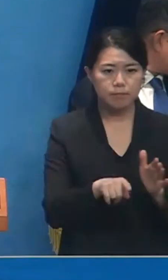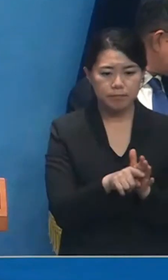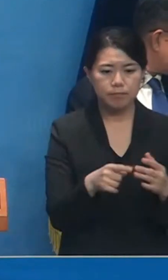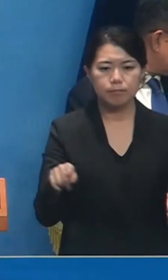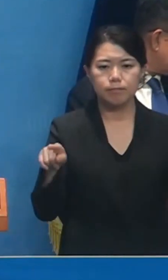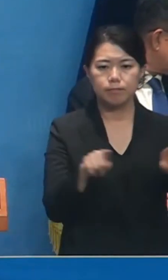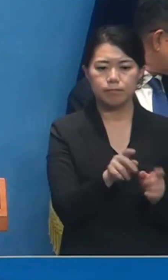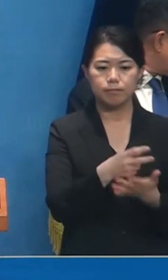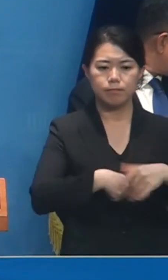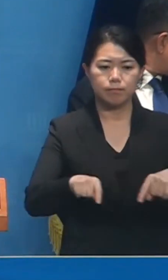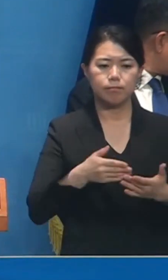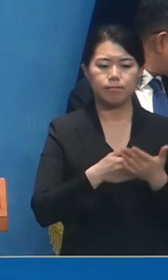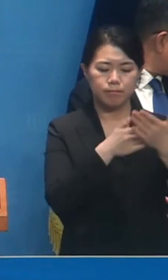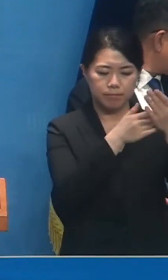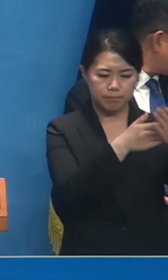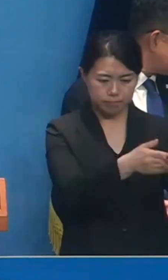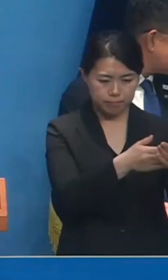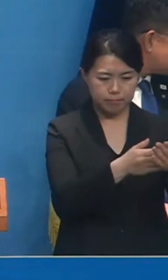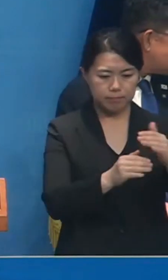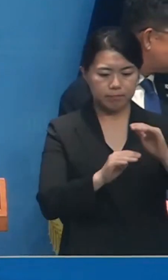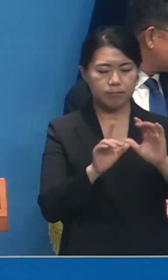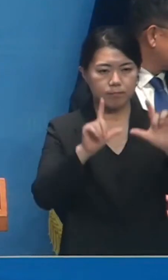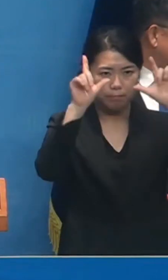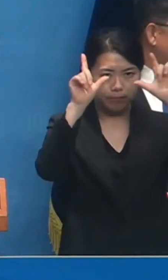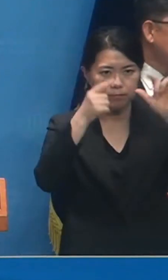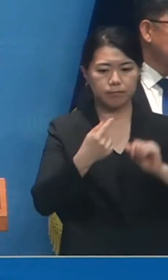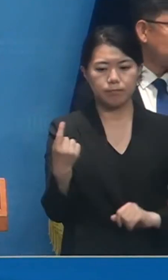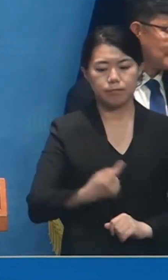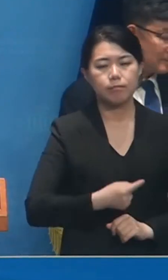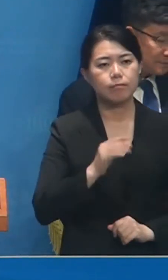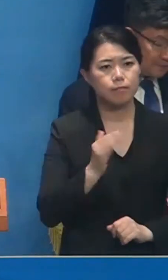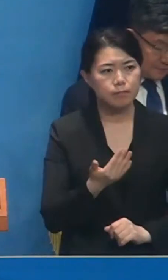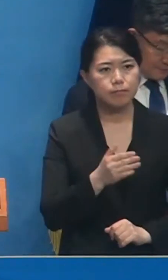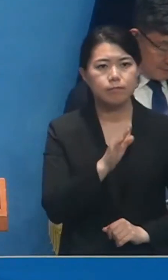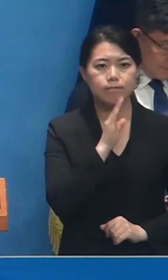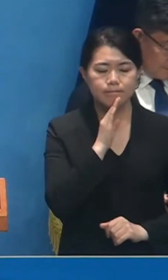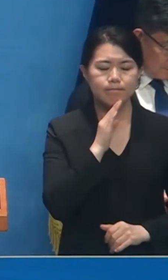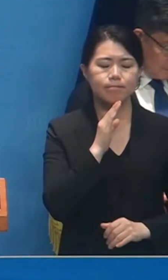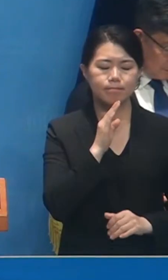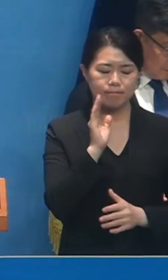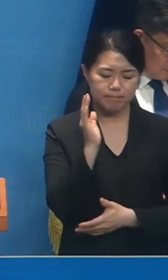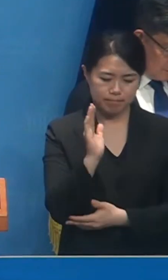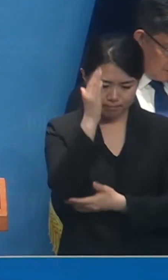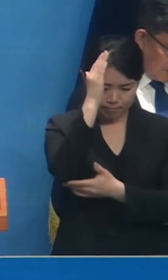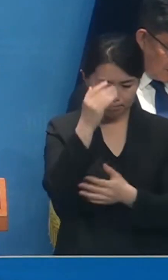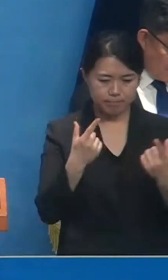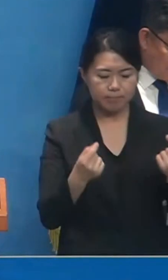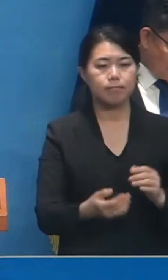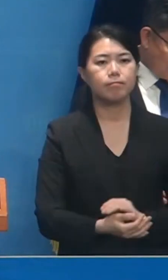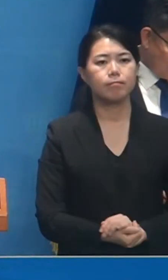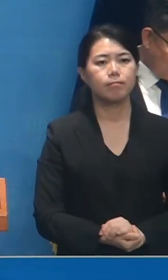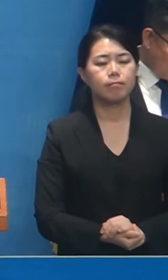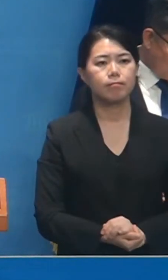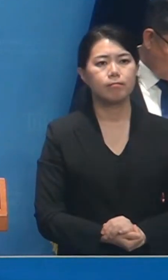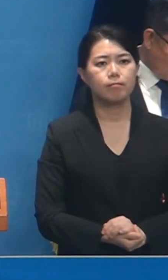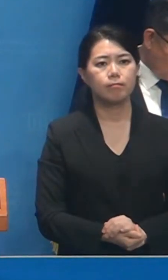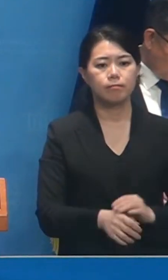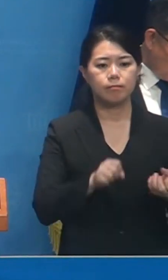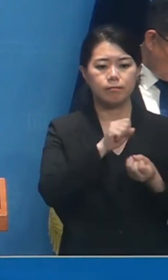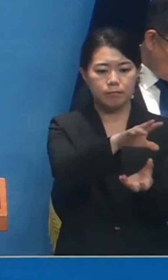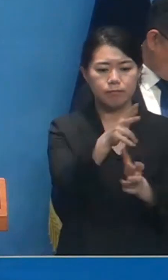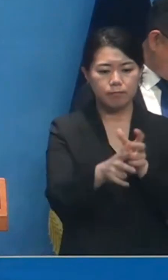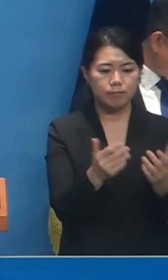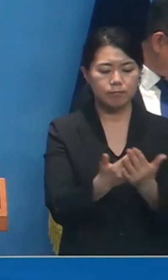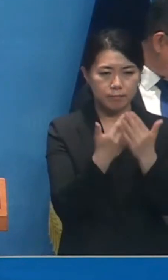공동 정책을 제안하는 역사적인 자리에 서게 되어 매우 영광스럽게 생각합니다. 이는 택배